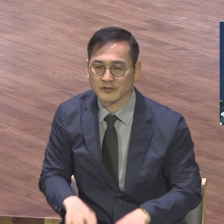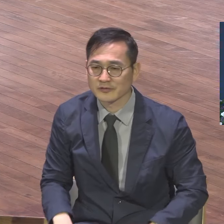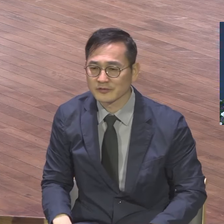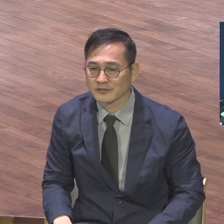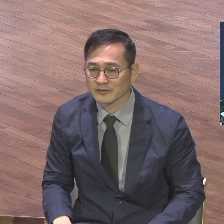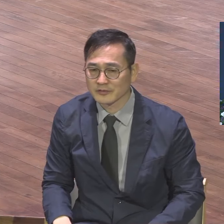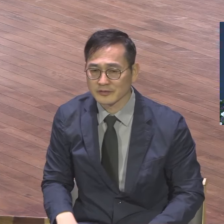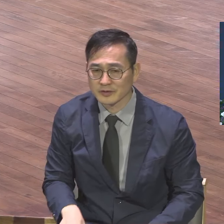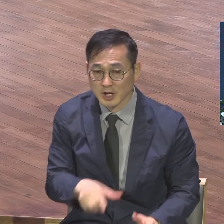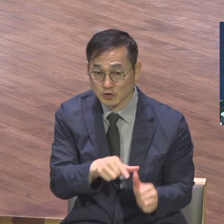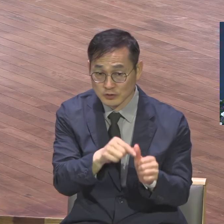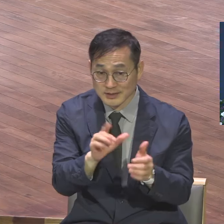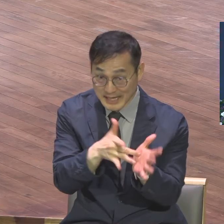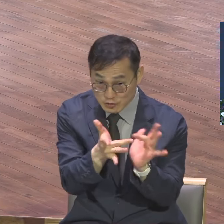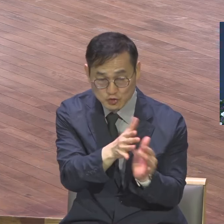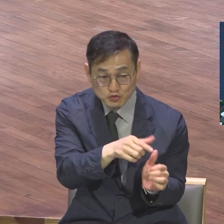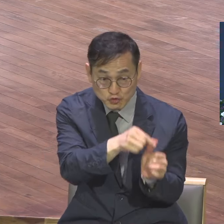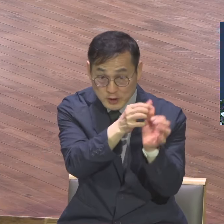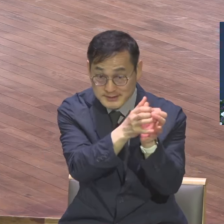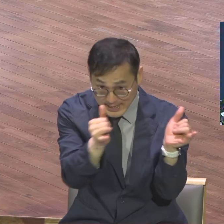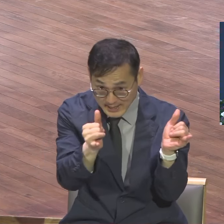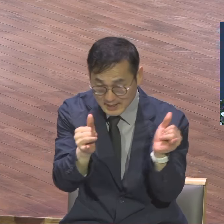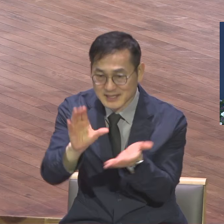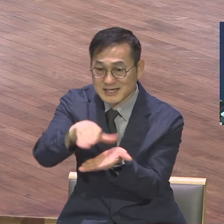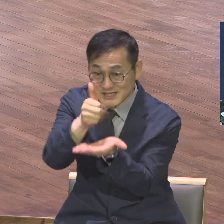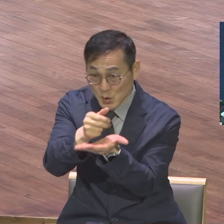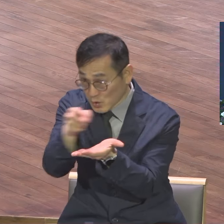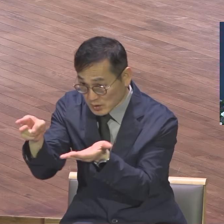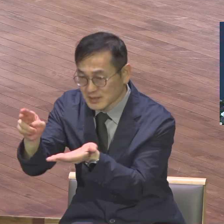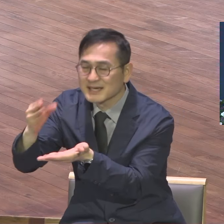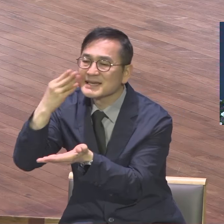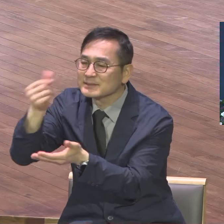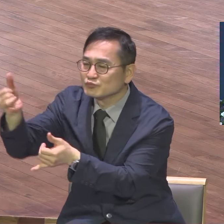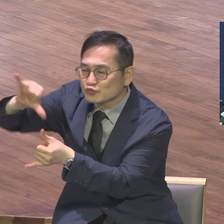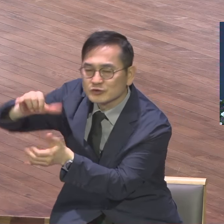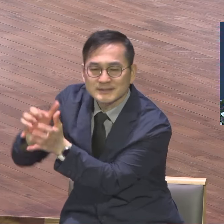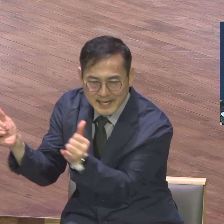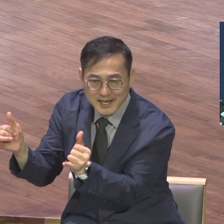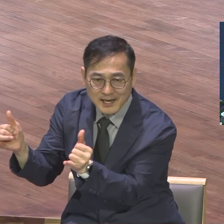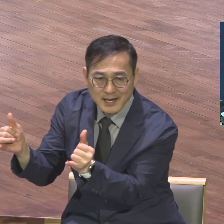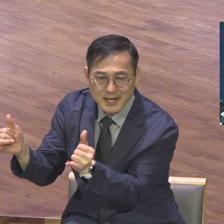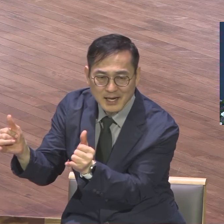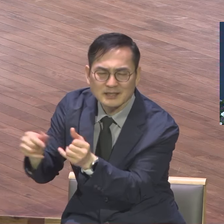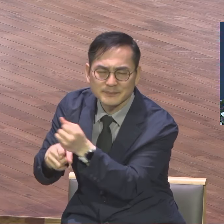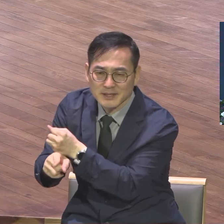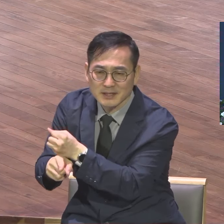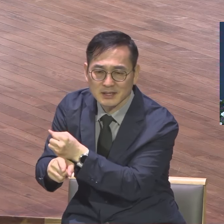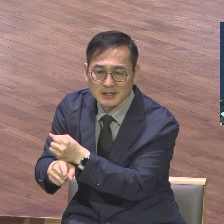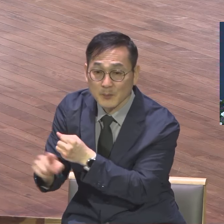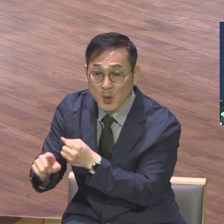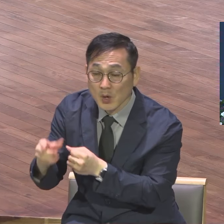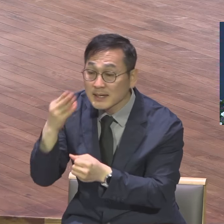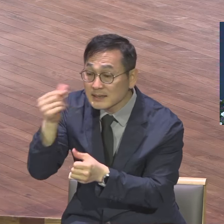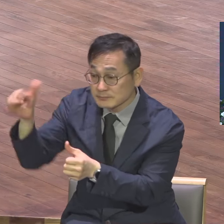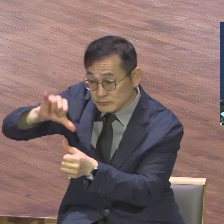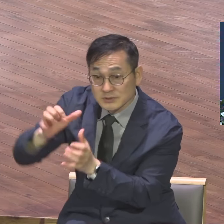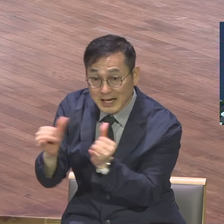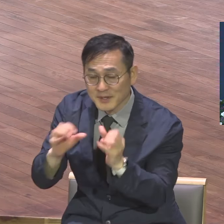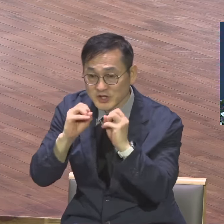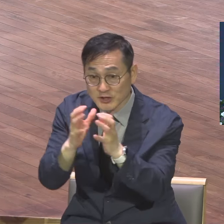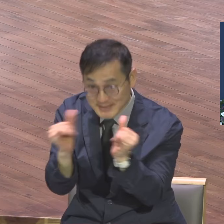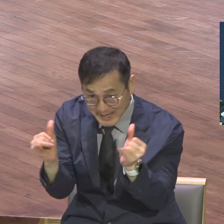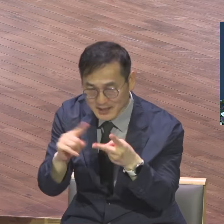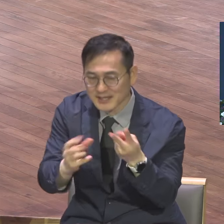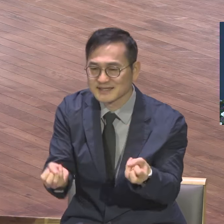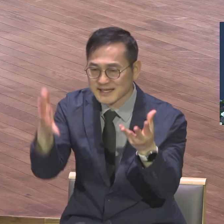구원자, 그리스도는 기름 부음 받은 자. 기름 부음 받다가 무슨 말이냐? 그 당시 선지자, 제사장,